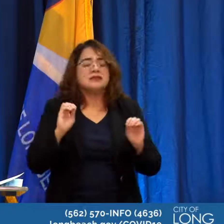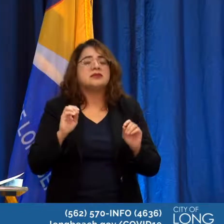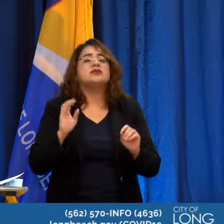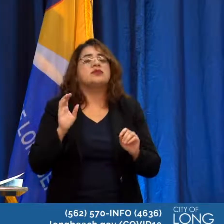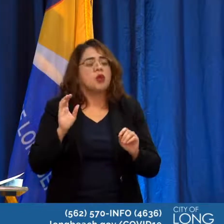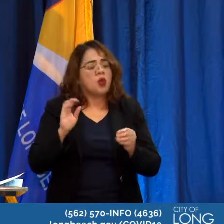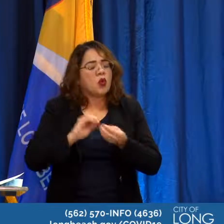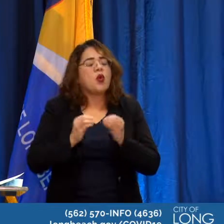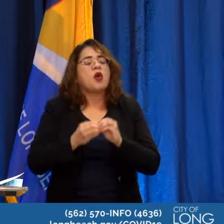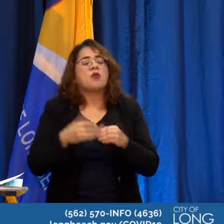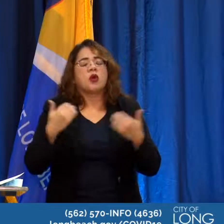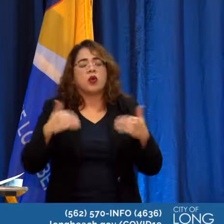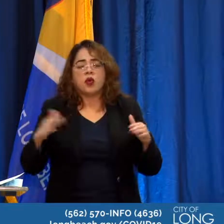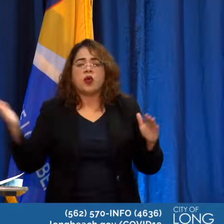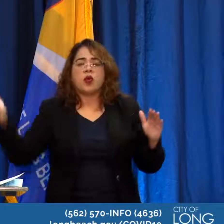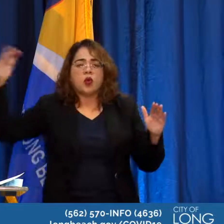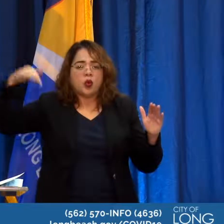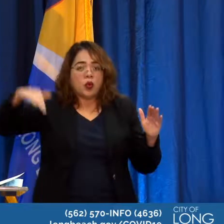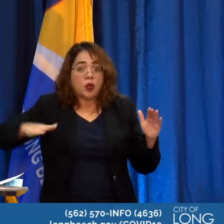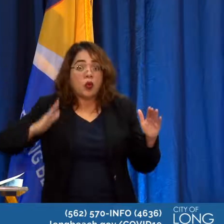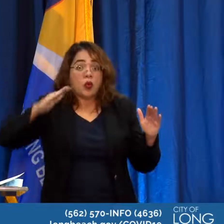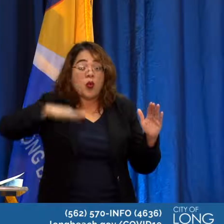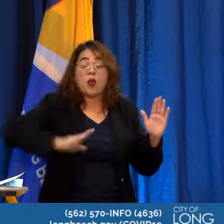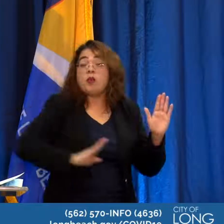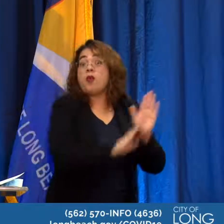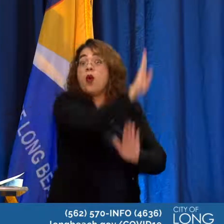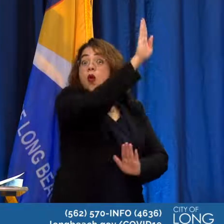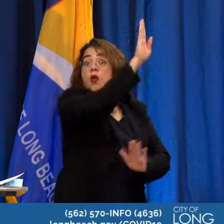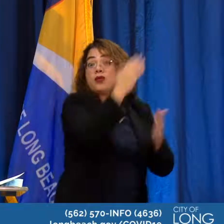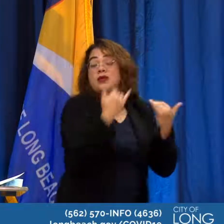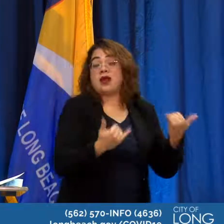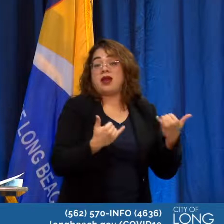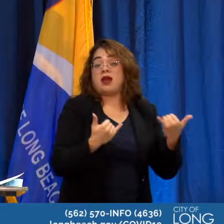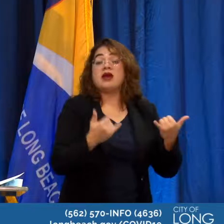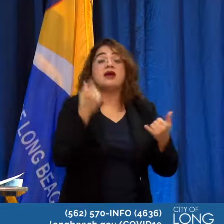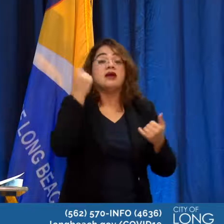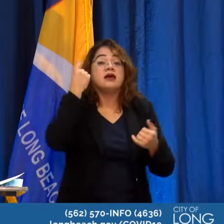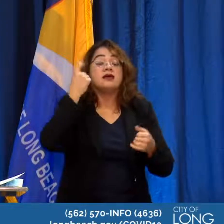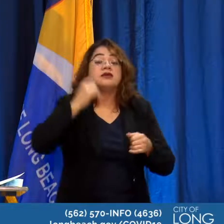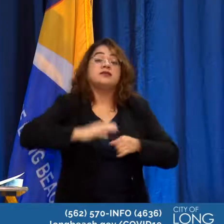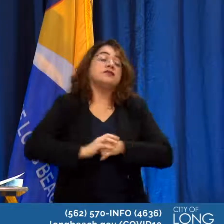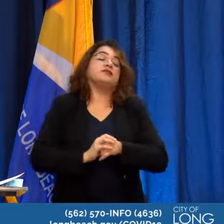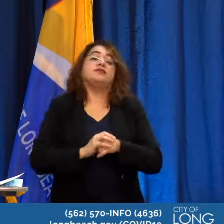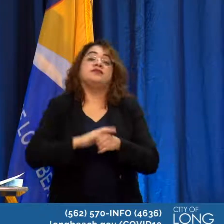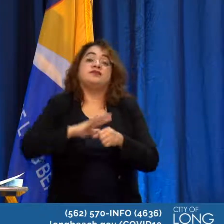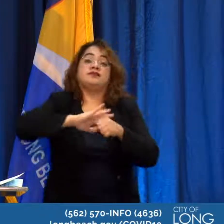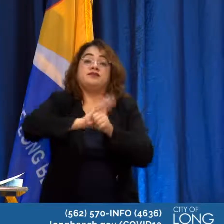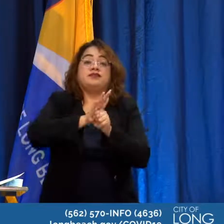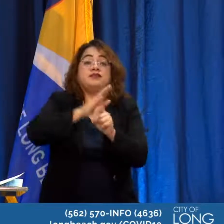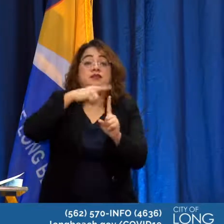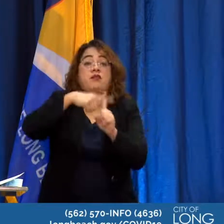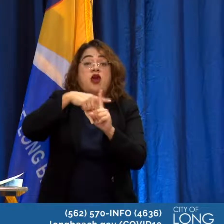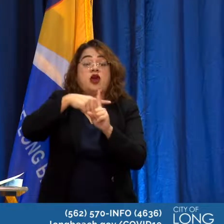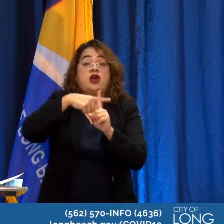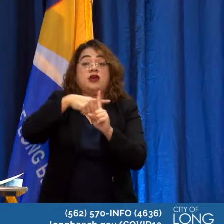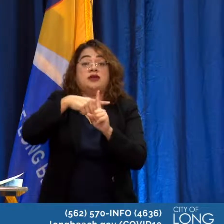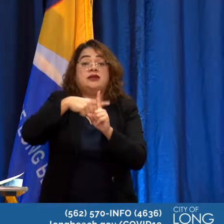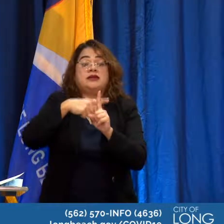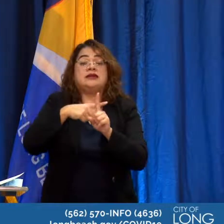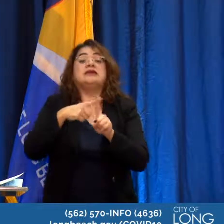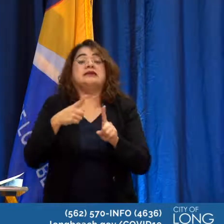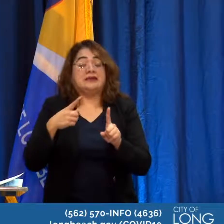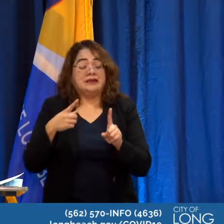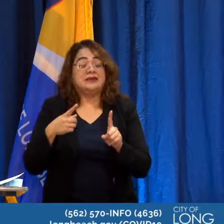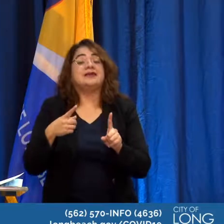se informó a la fecha que recibimos información sobre la prueba positiva. Hemos tenido un gran incremento